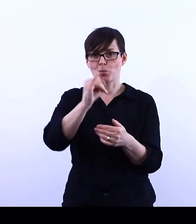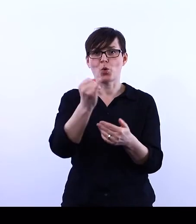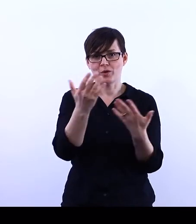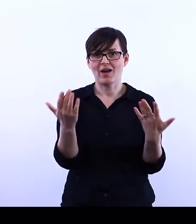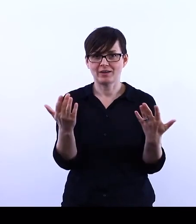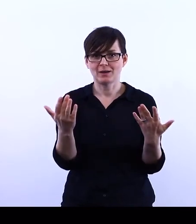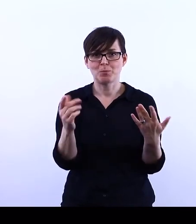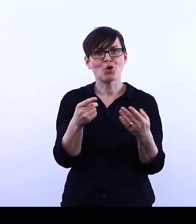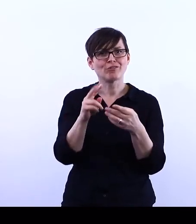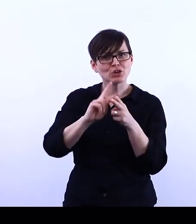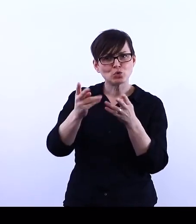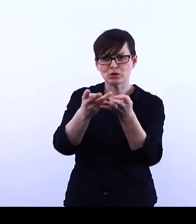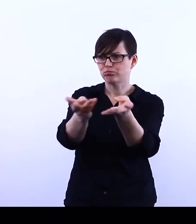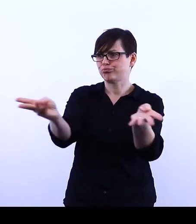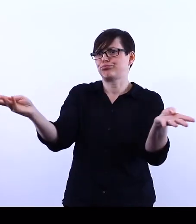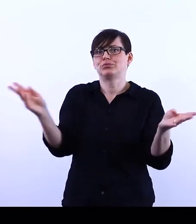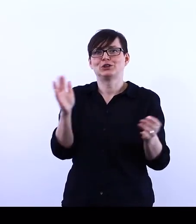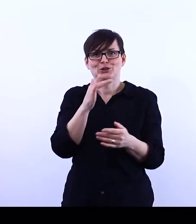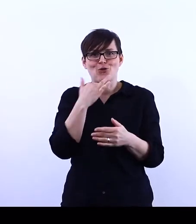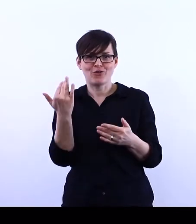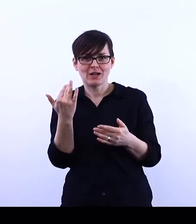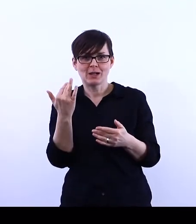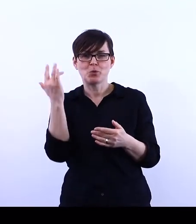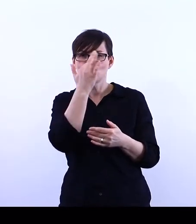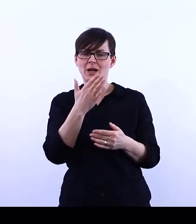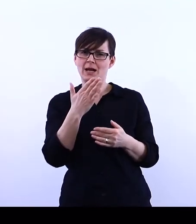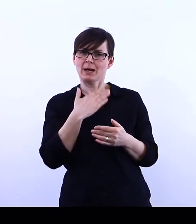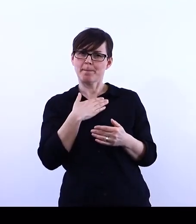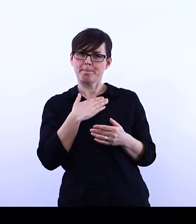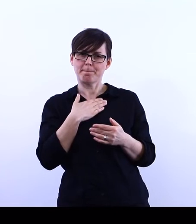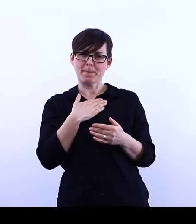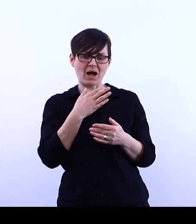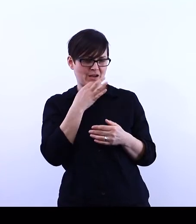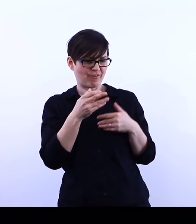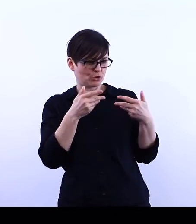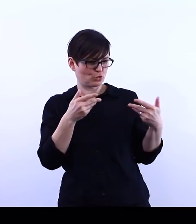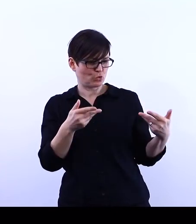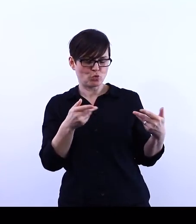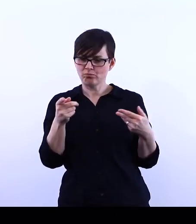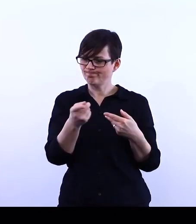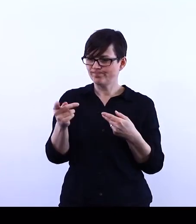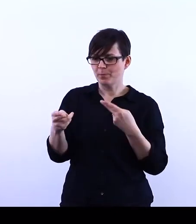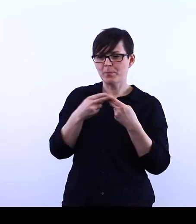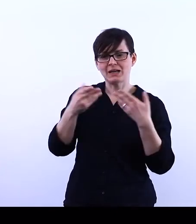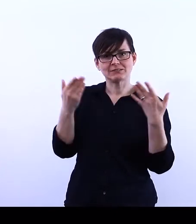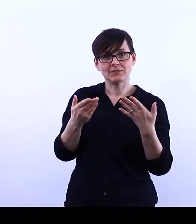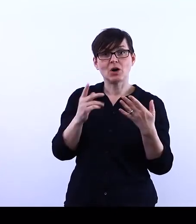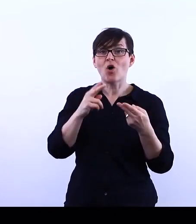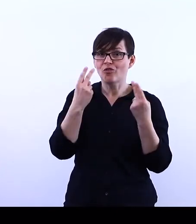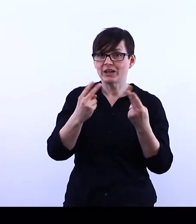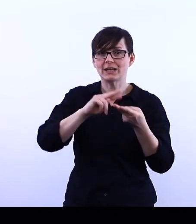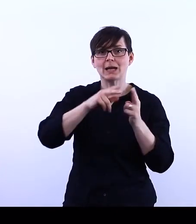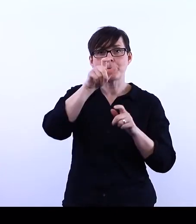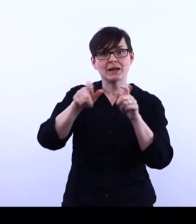bestehenden Tools, diese sozusagen zu herauszufiltern, die für die eigenen Fragestellungen passen, die auch von den Mitgliedern akzeptiert werden